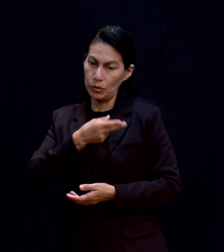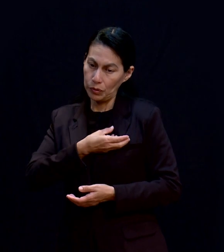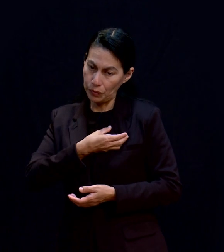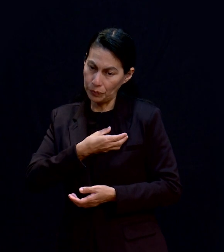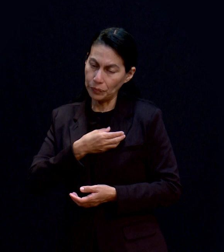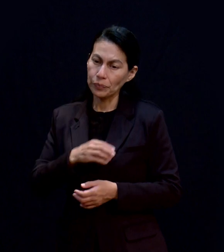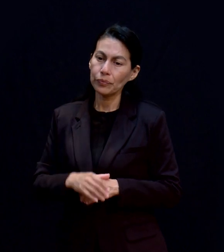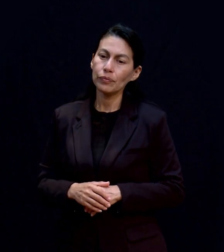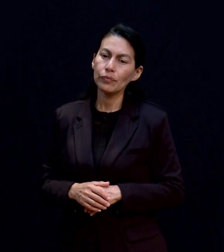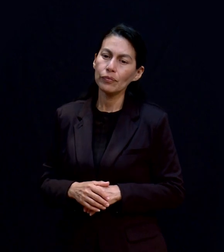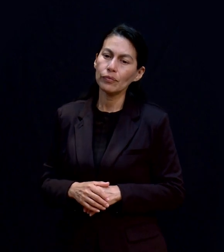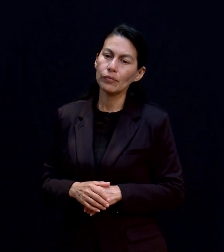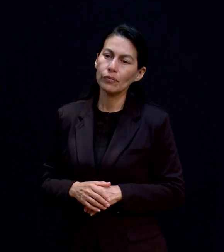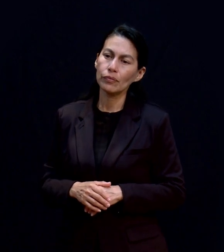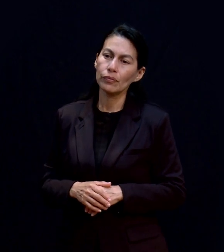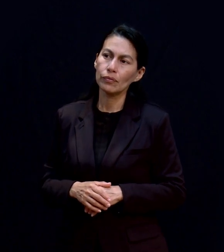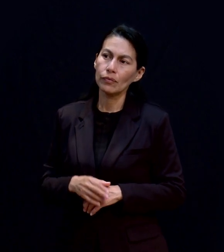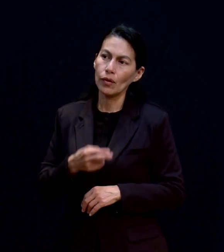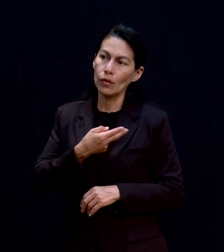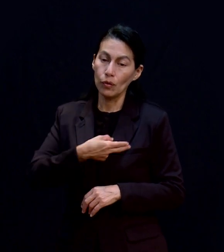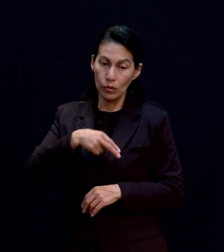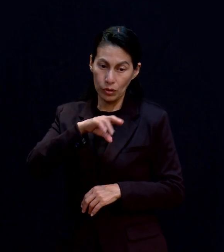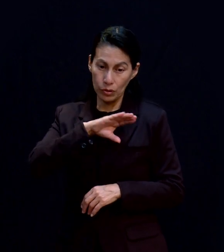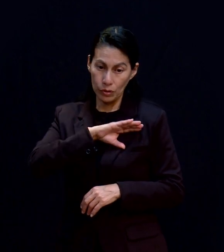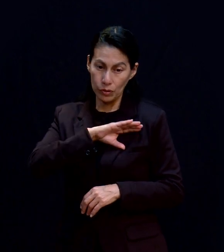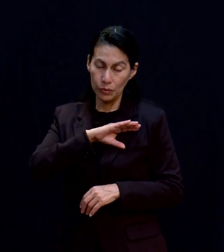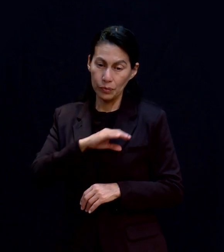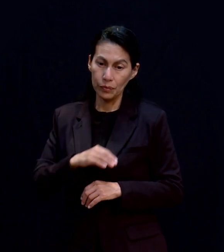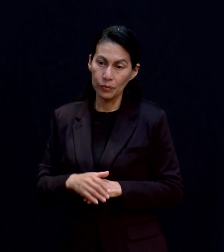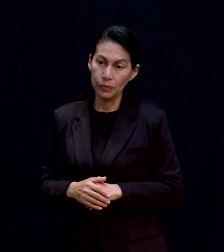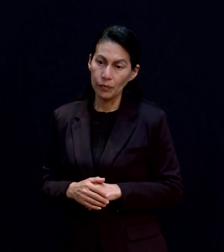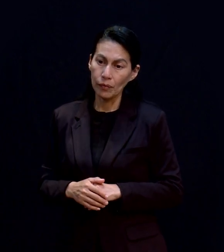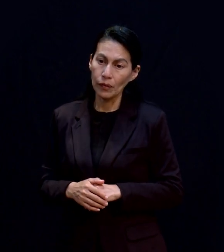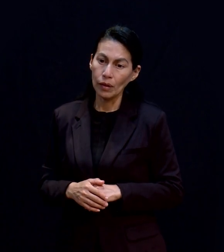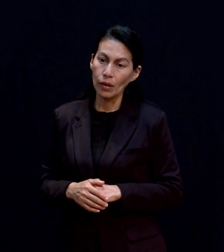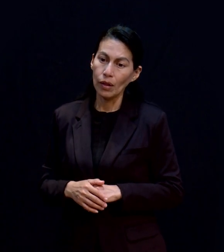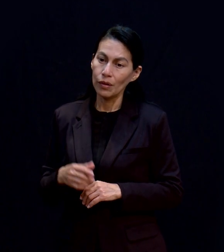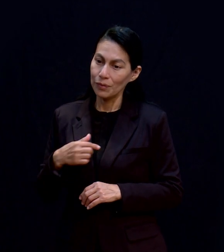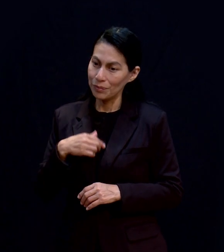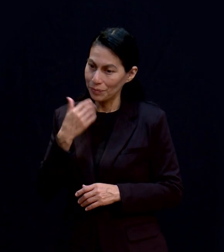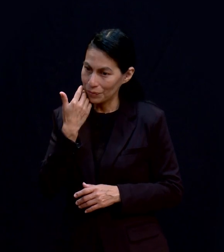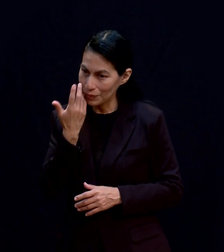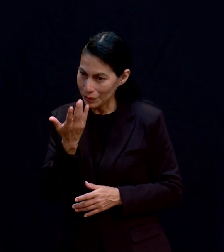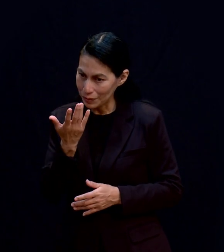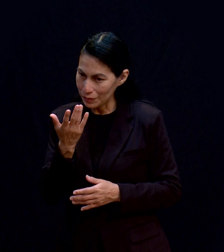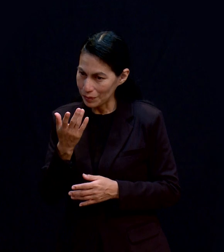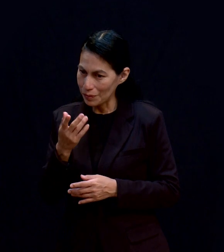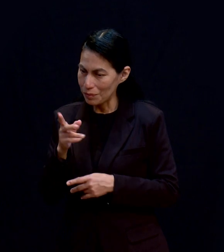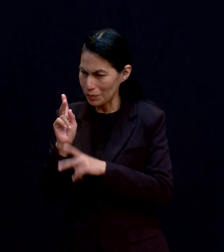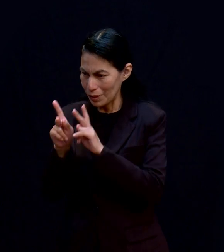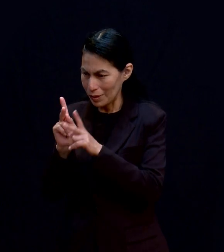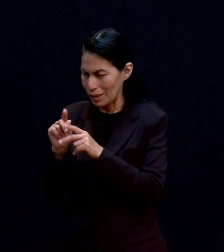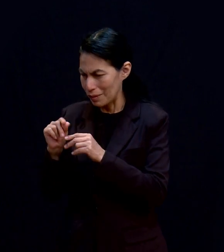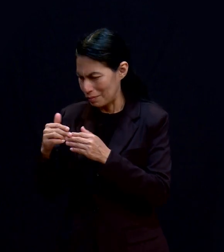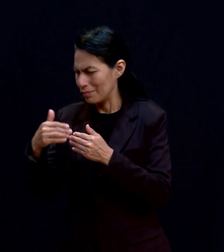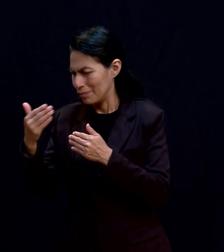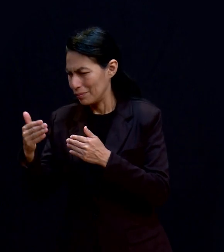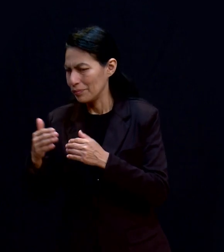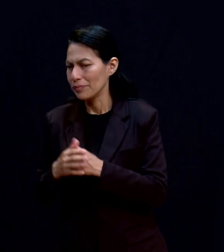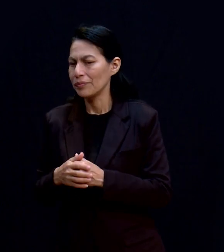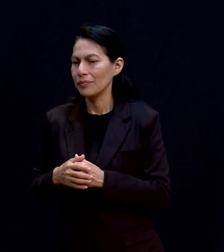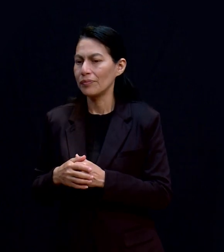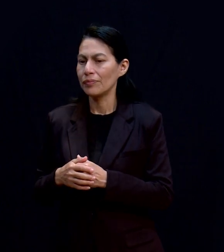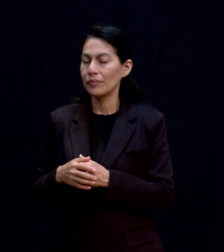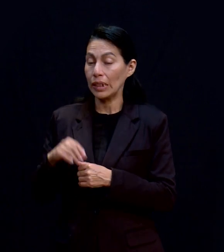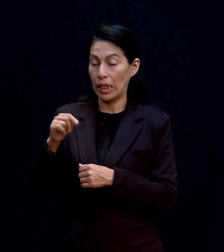licenciado en nutrición actualmente gracias a dios y esto es parte de la historia que quisiera compartir más